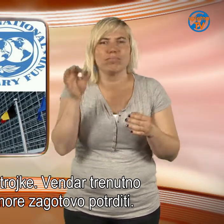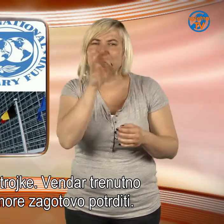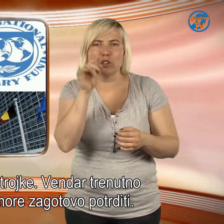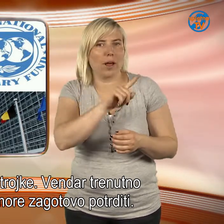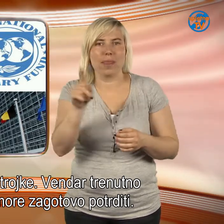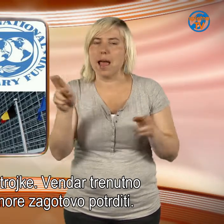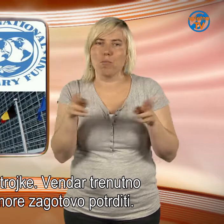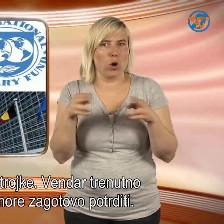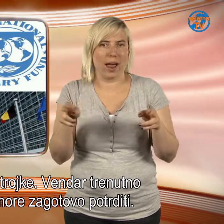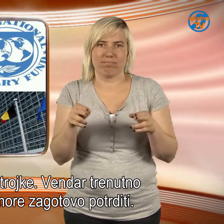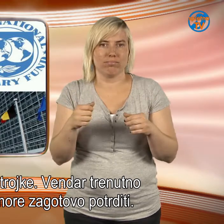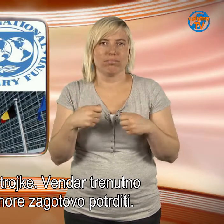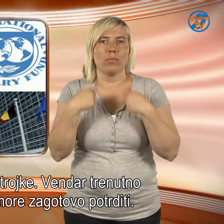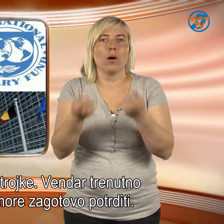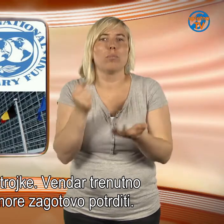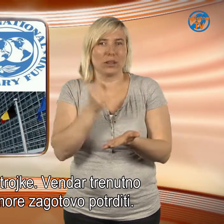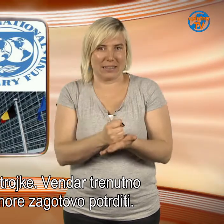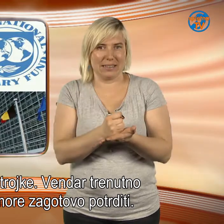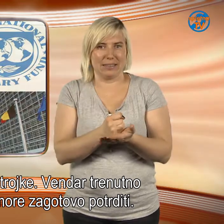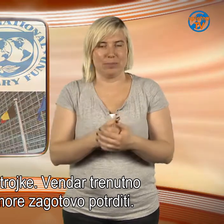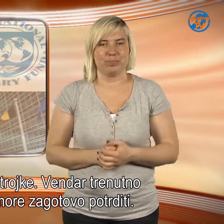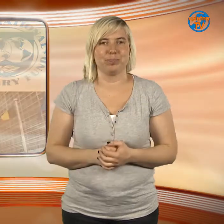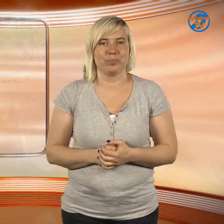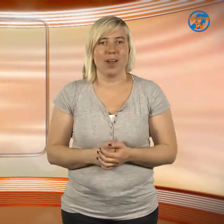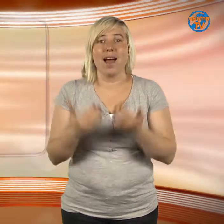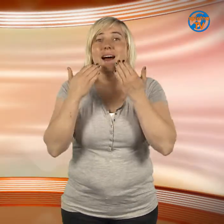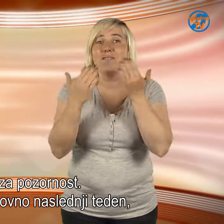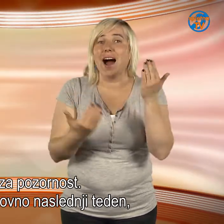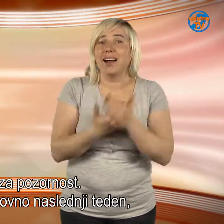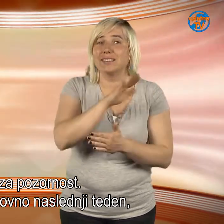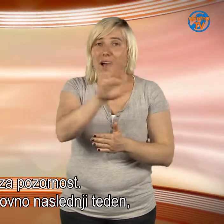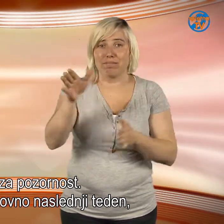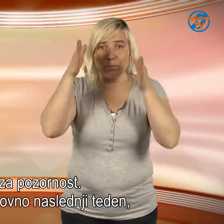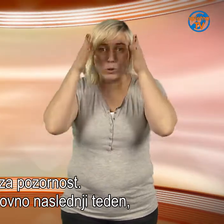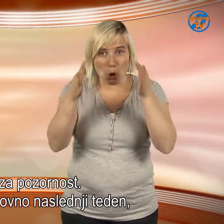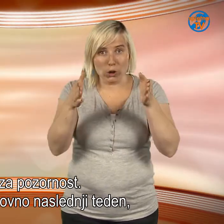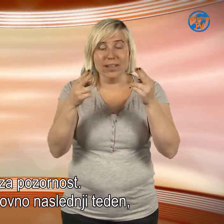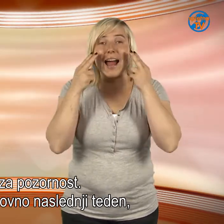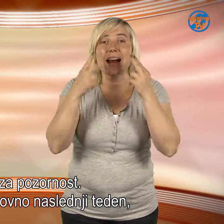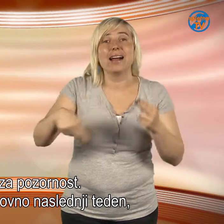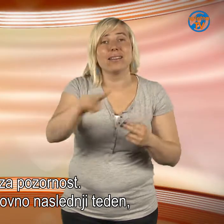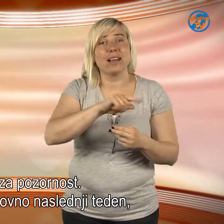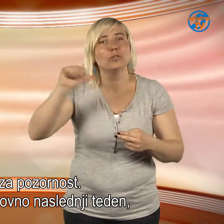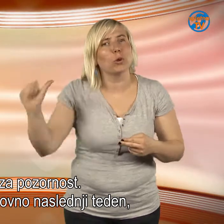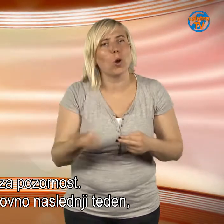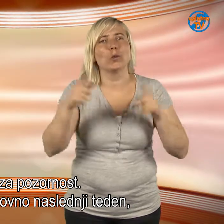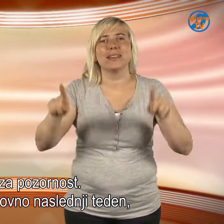tega nihče ne more zagotovo potrditi. Hvala za pozornost, glejte nas ponovno naslednji teden, ko